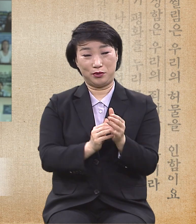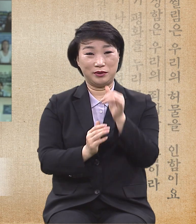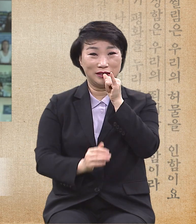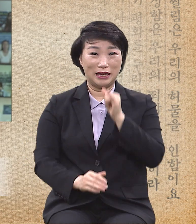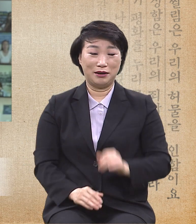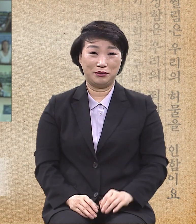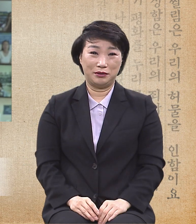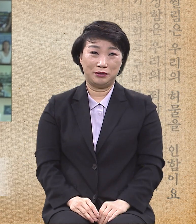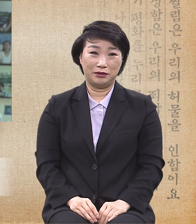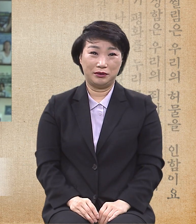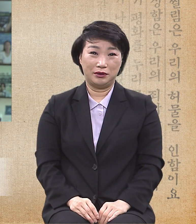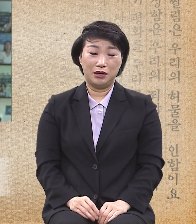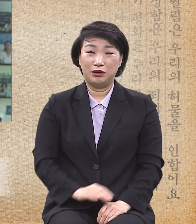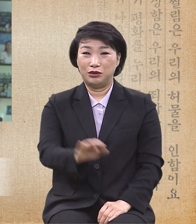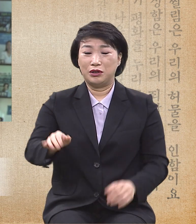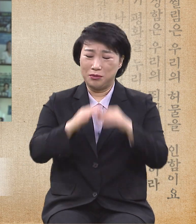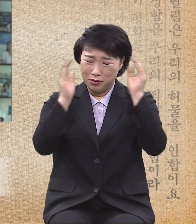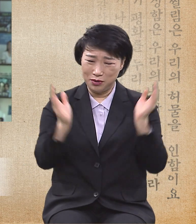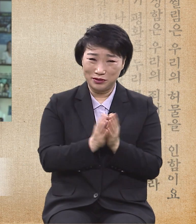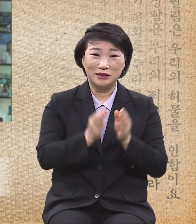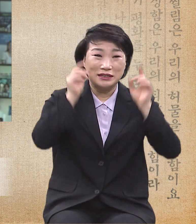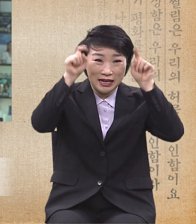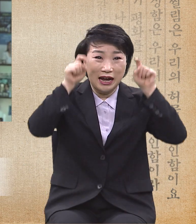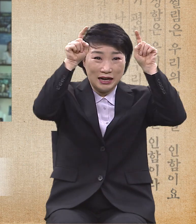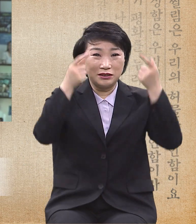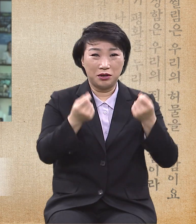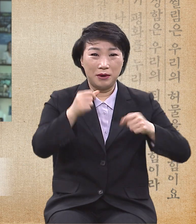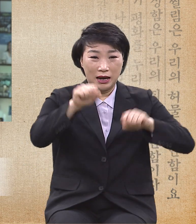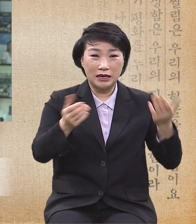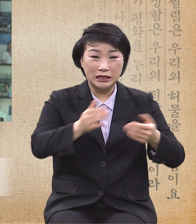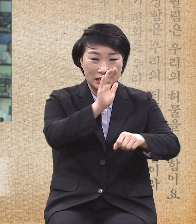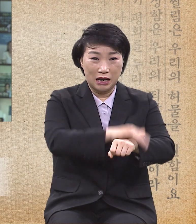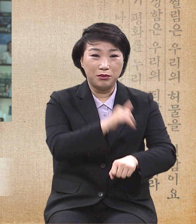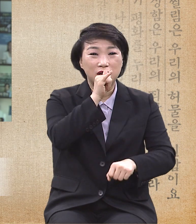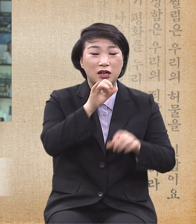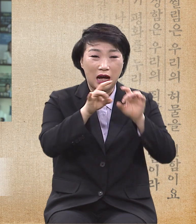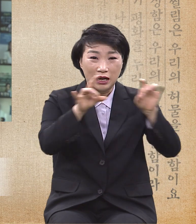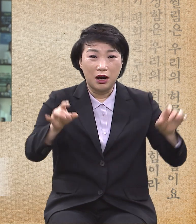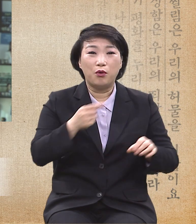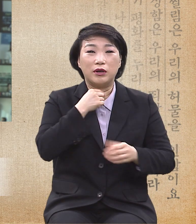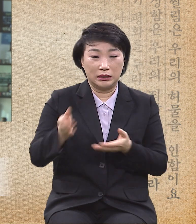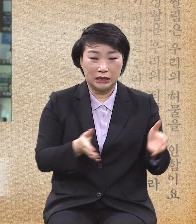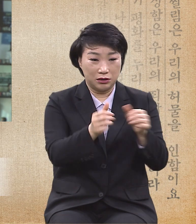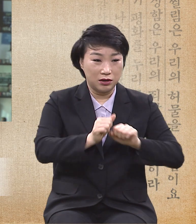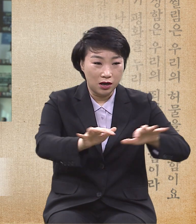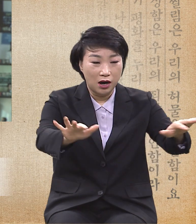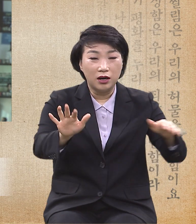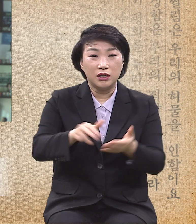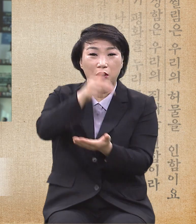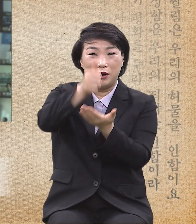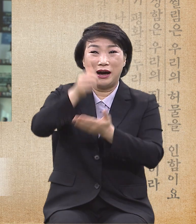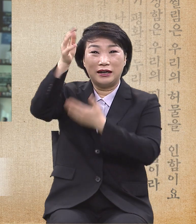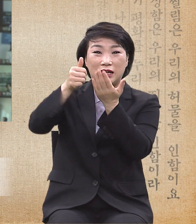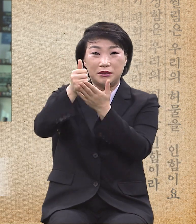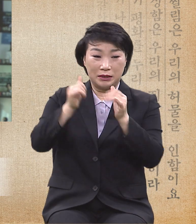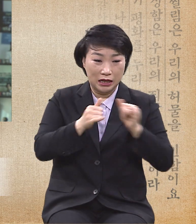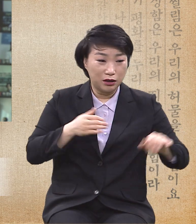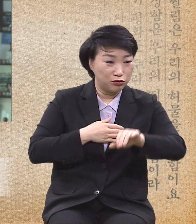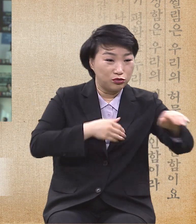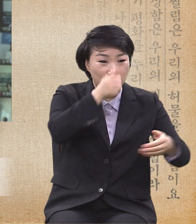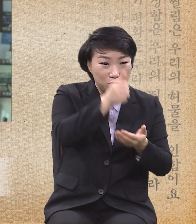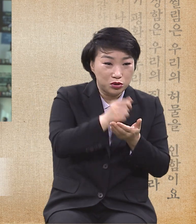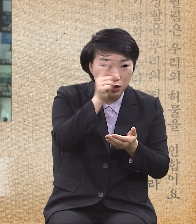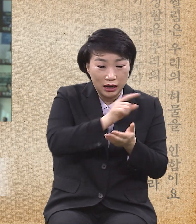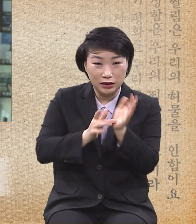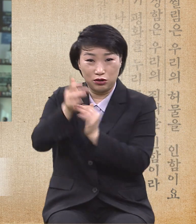입었도다. 우리는 다양 같아도 그를 당하여 각기 제 길로 갔더늘 여호와께서는 우리 무리의